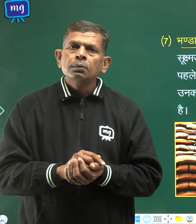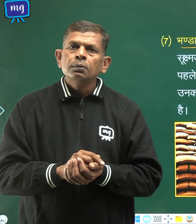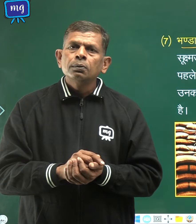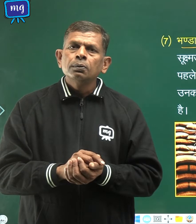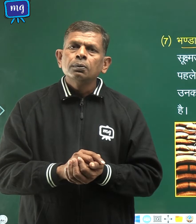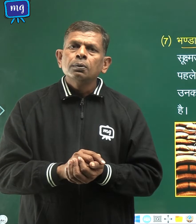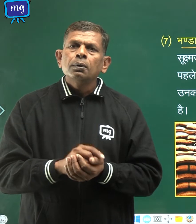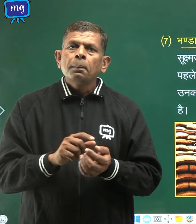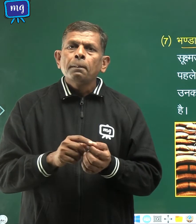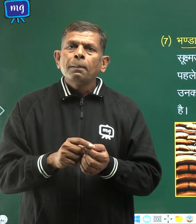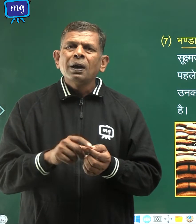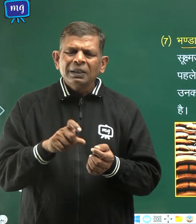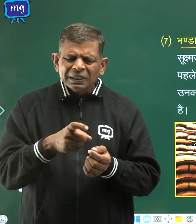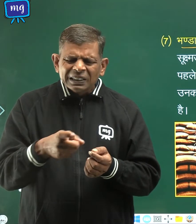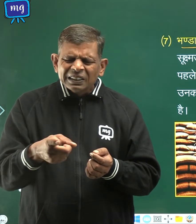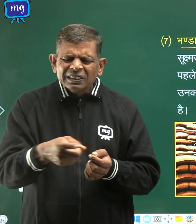पीड़कों